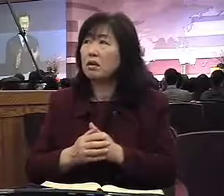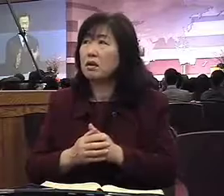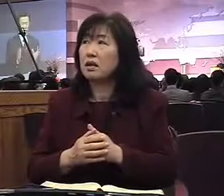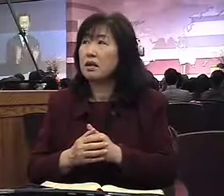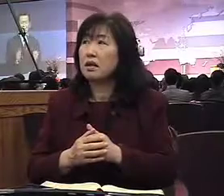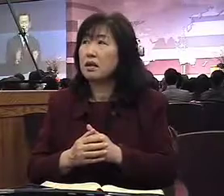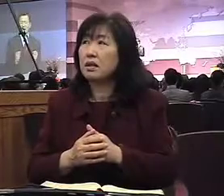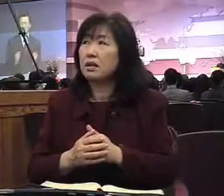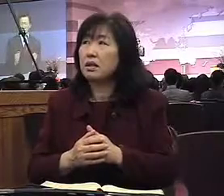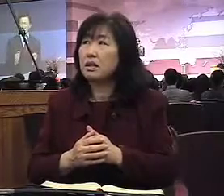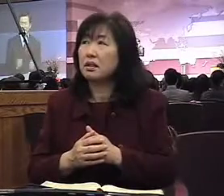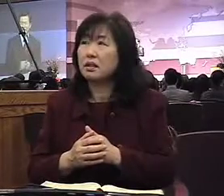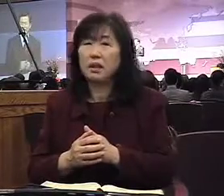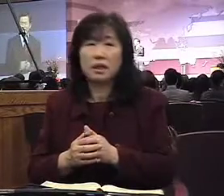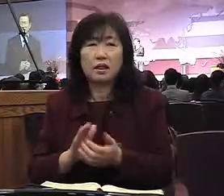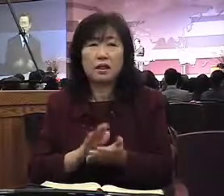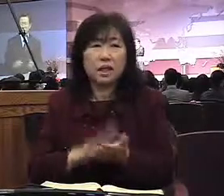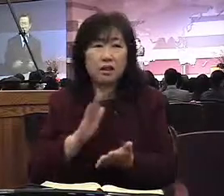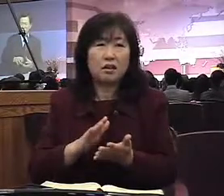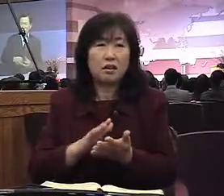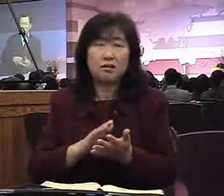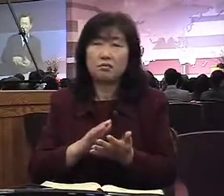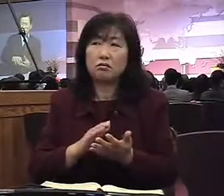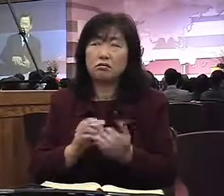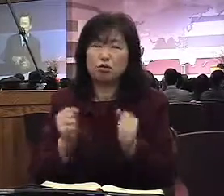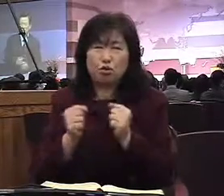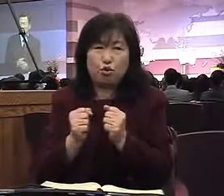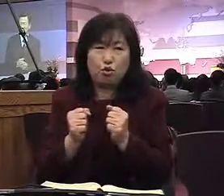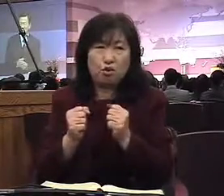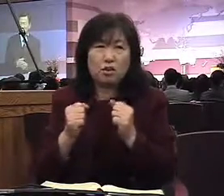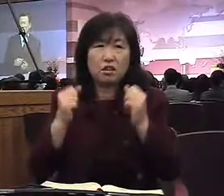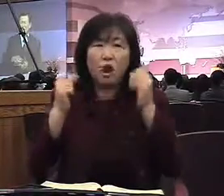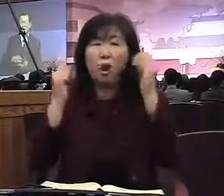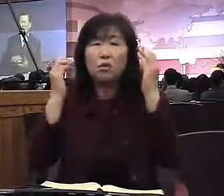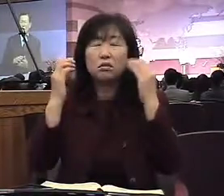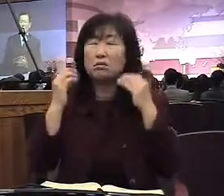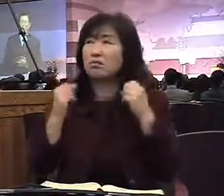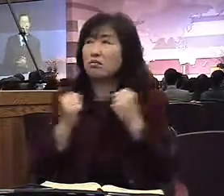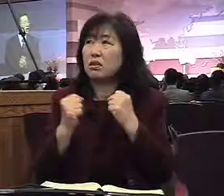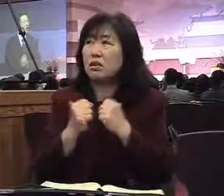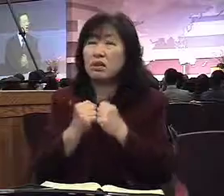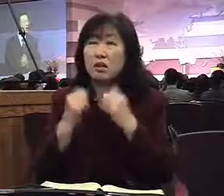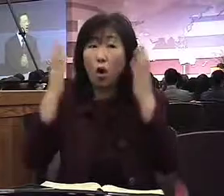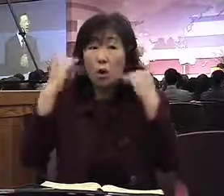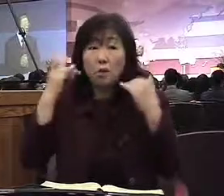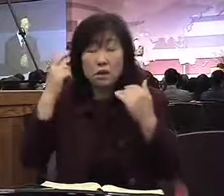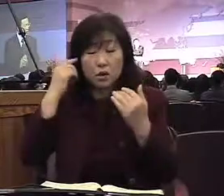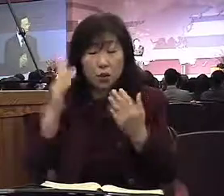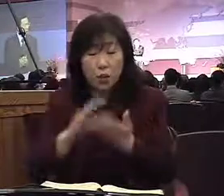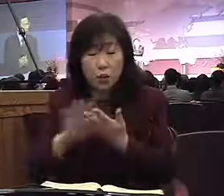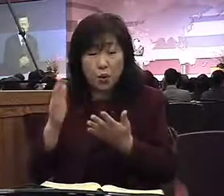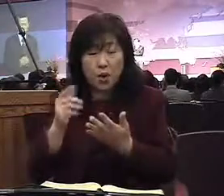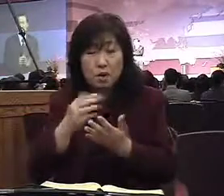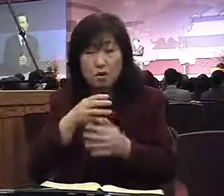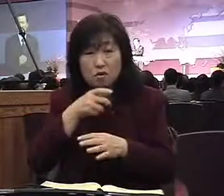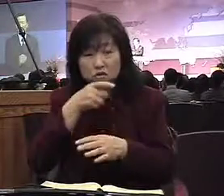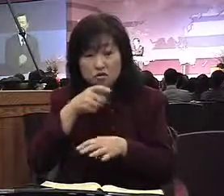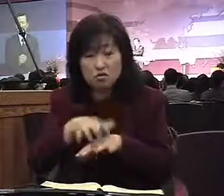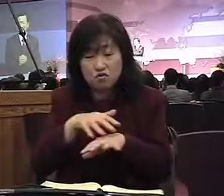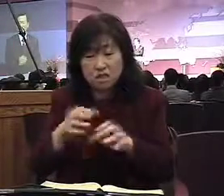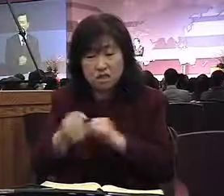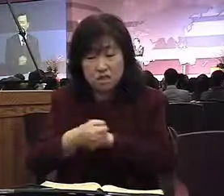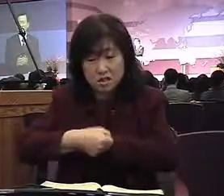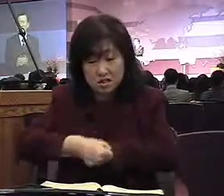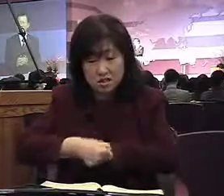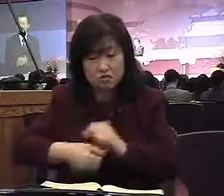김이 모락모락 따끈따끈한 추운 겨울에 말이죠. 여름에 시원한 거 주겠지만 얼마나 추워서